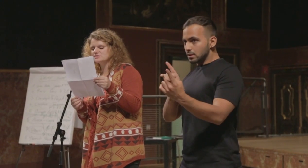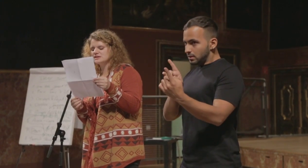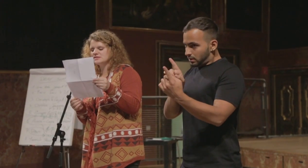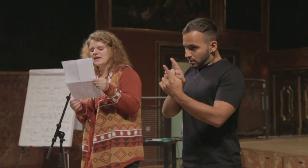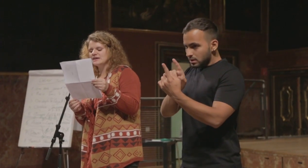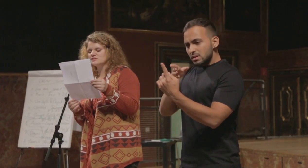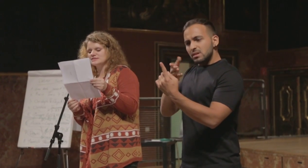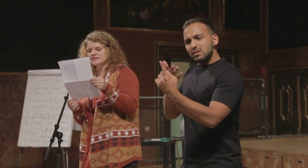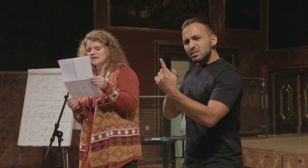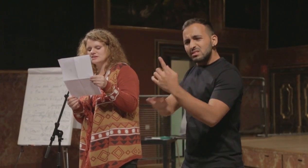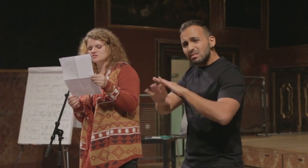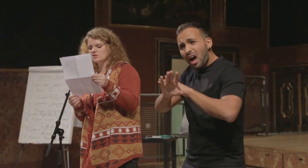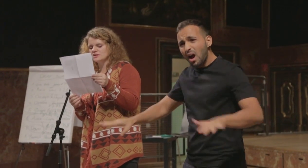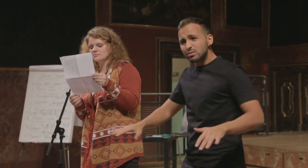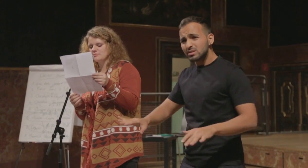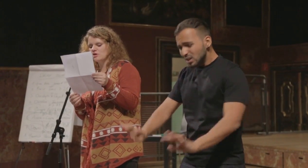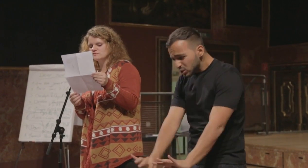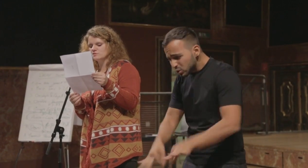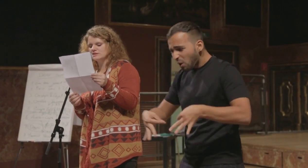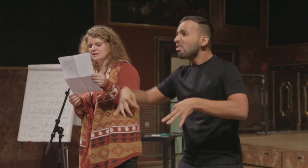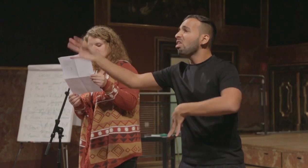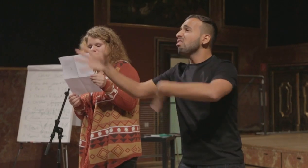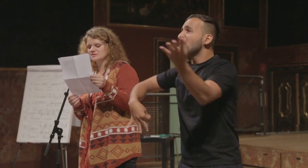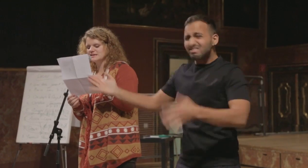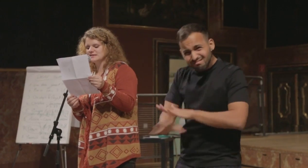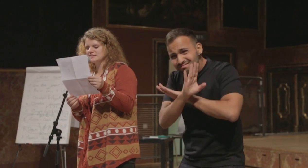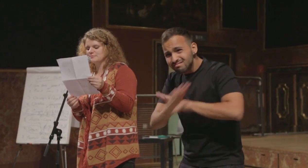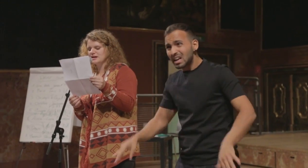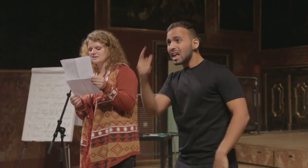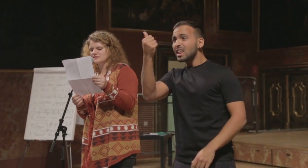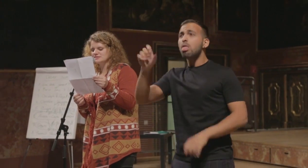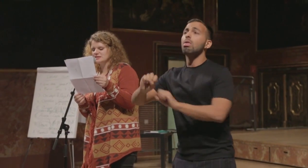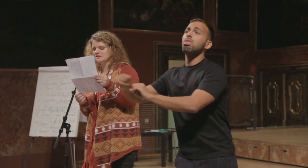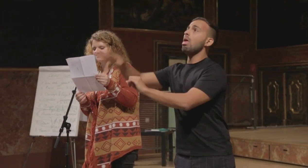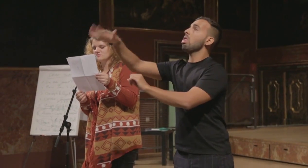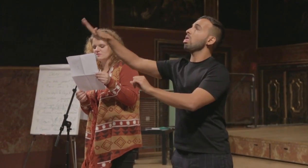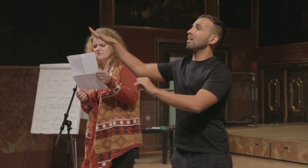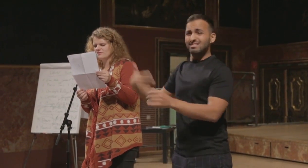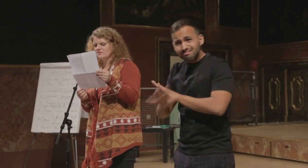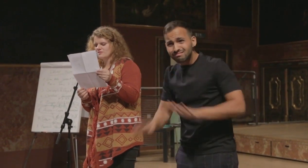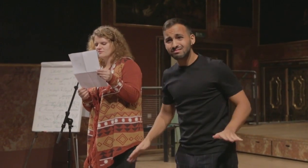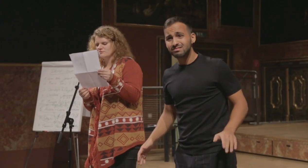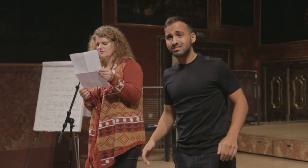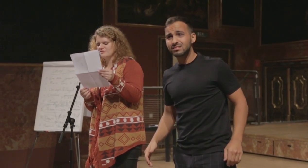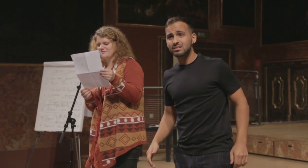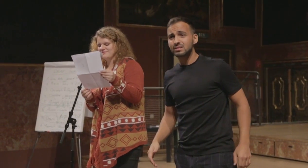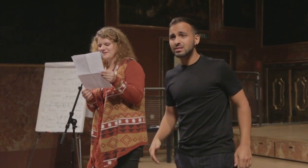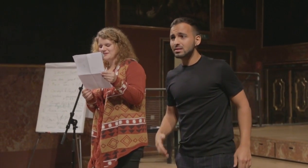hingewiesen hast, er solle seine dreckigen Socken nicht in meinem Hausflur liegen lassen und das Geld nicht am Badtresen liegen lassen sollen. Boah, du